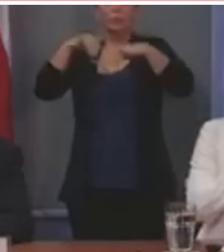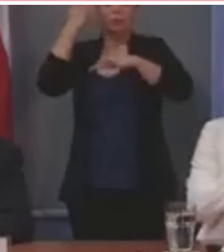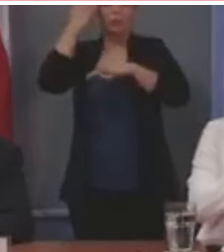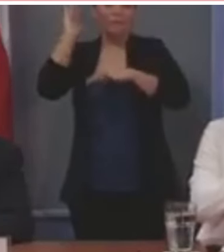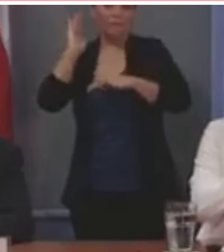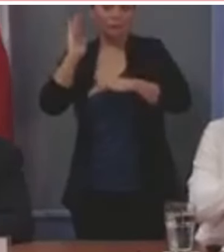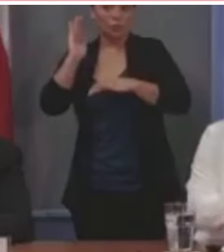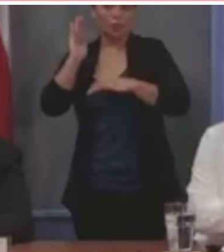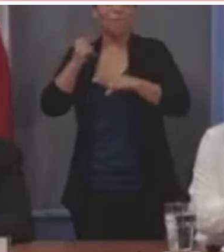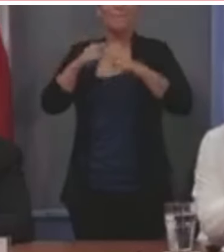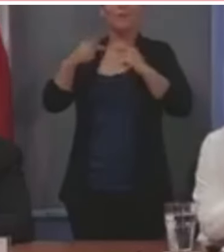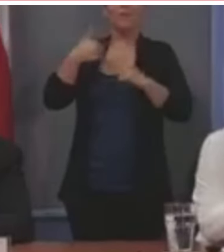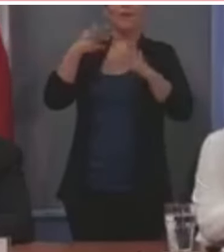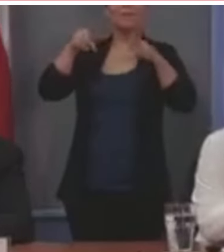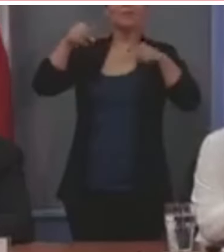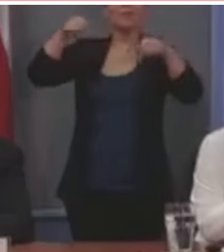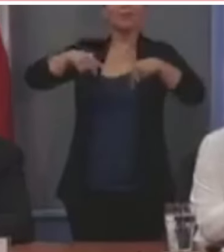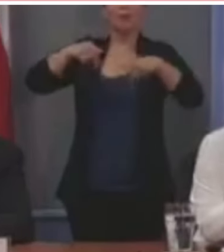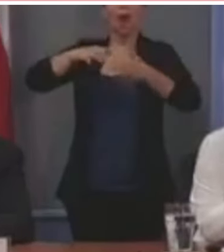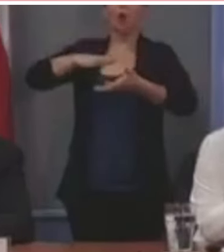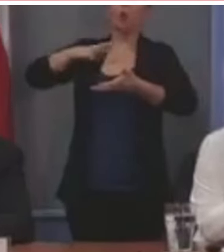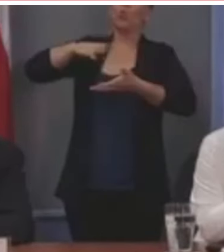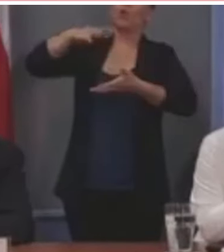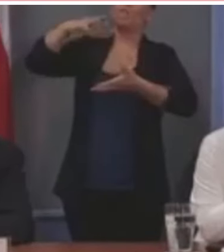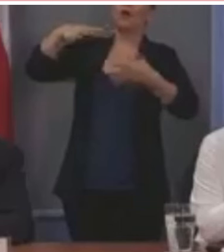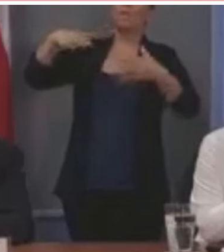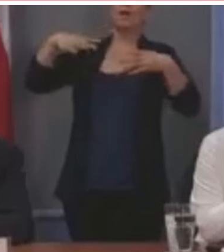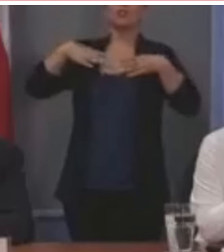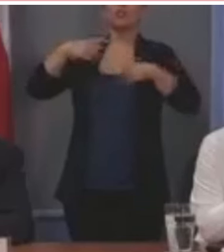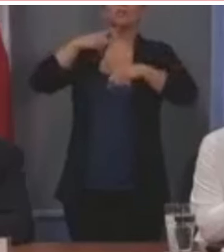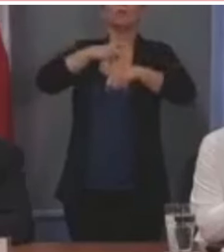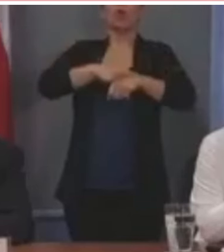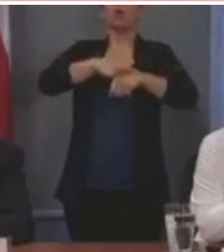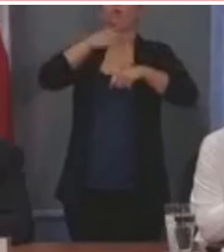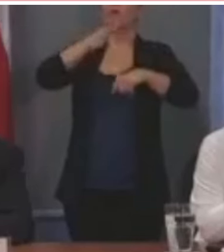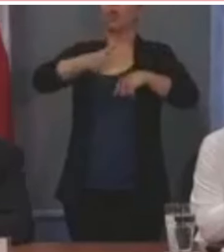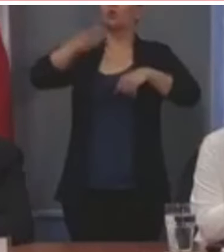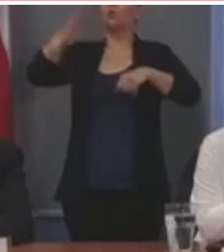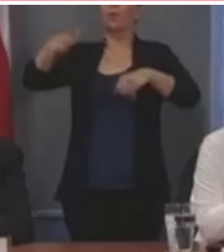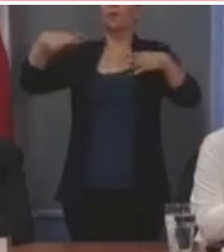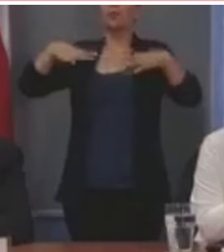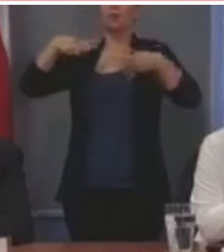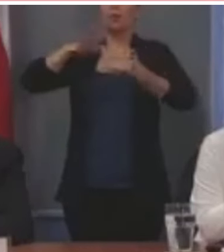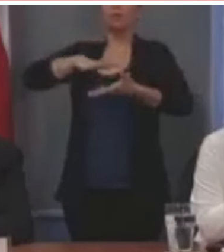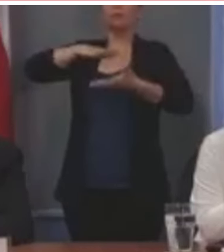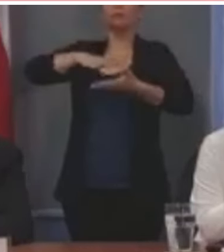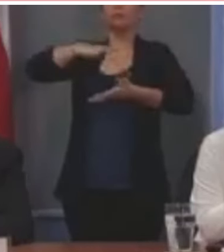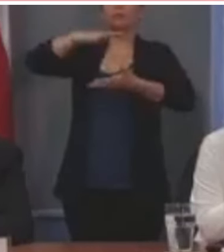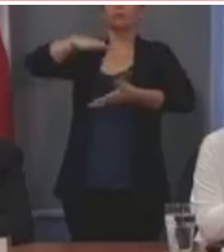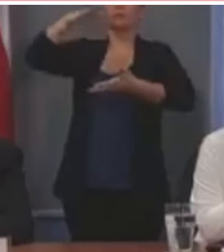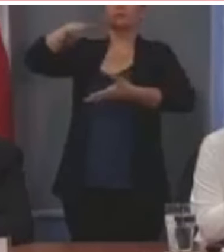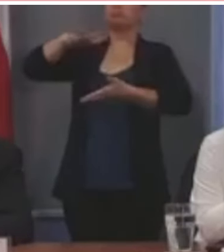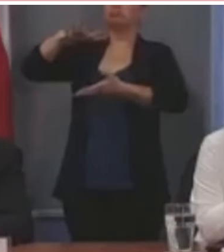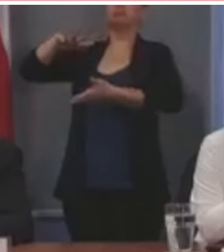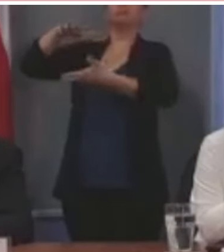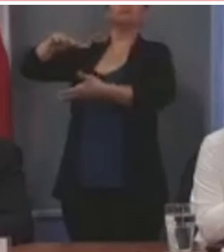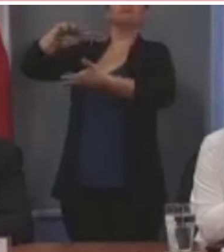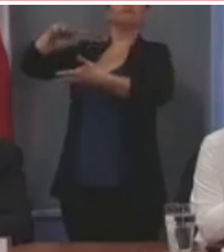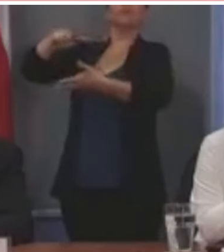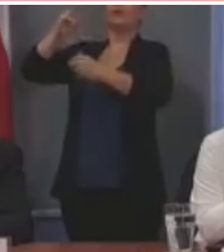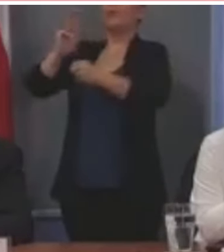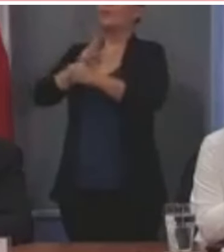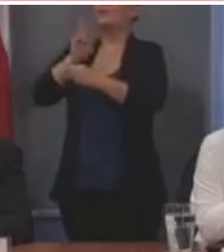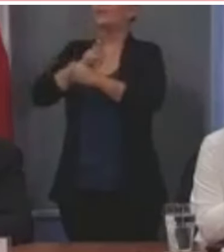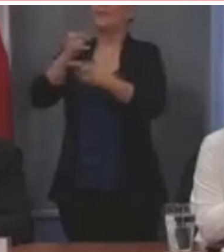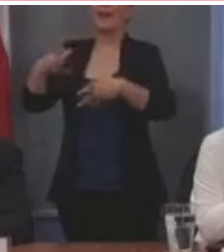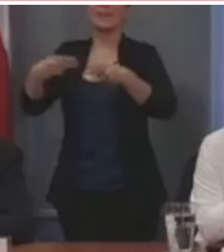pero acumulaban periodos de periodos de periodos de vacaciones. Pero en vez de gastarlas